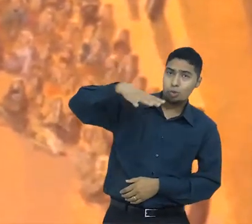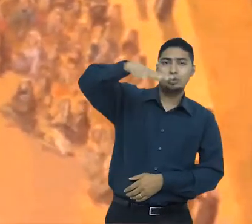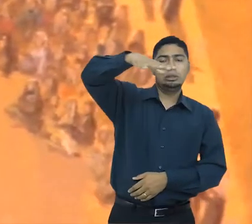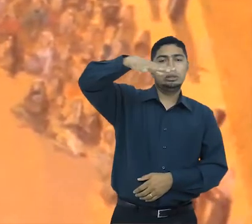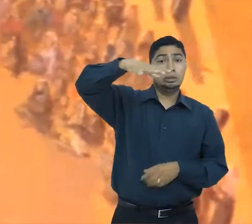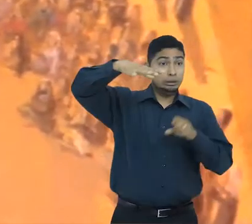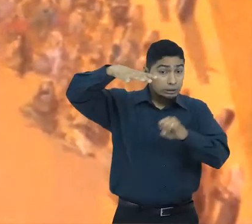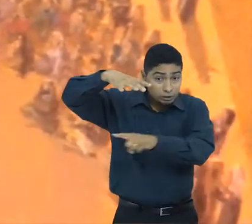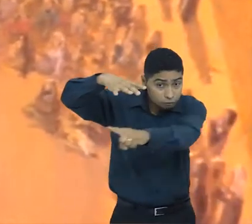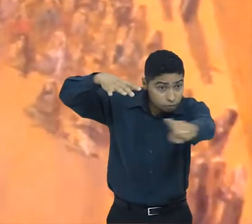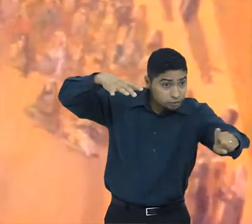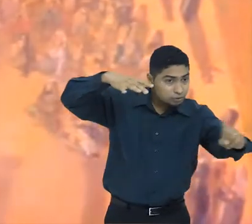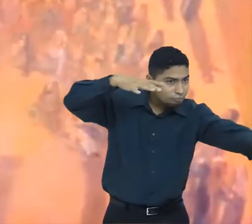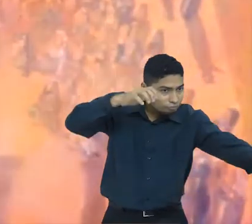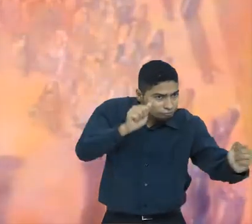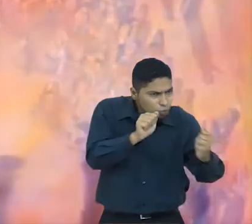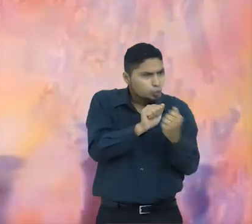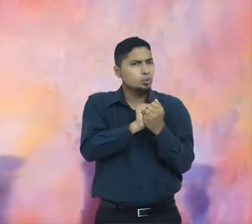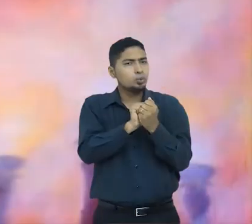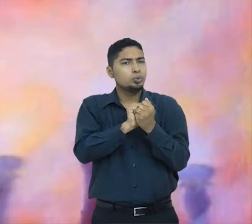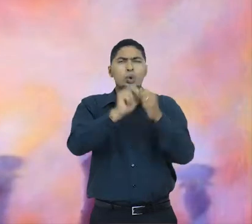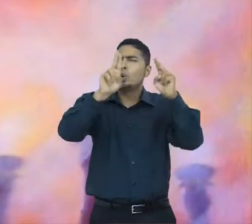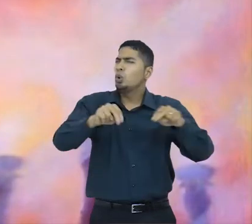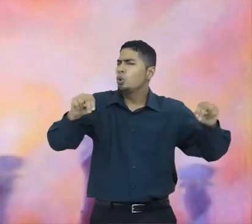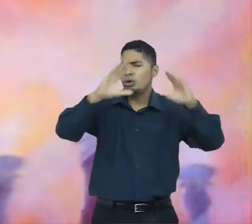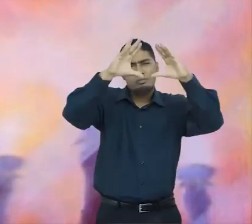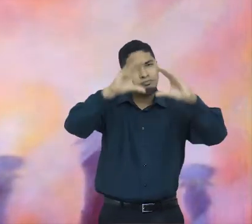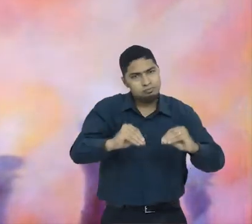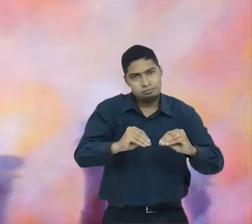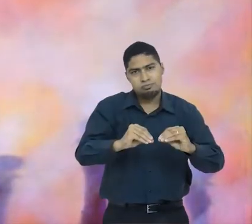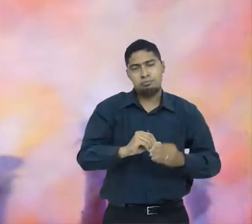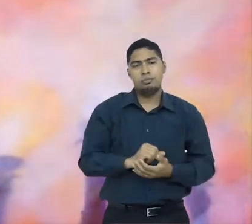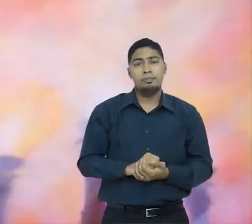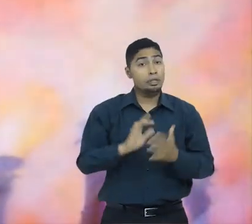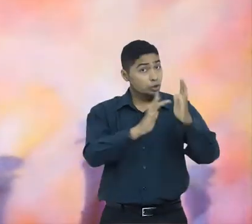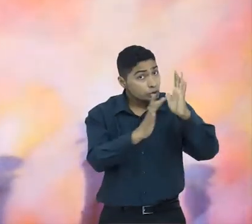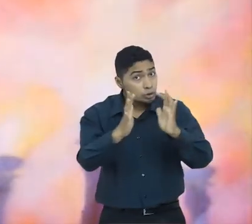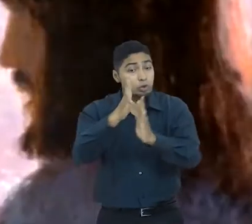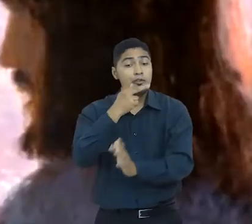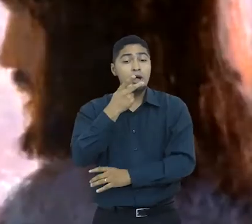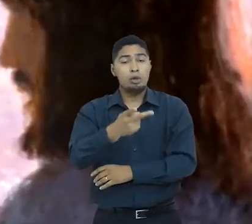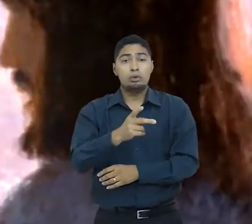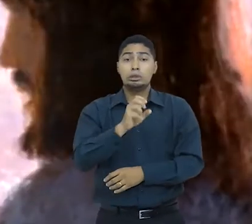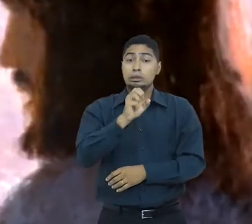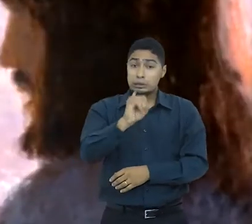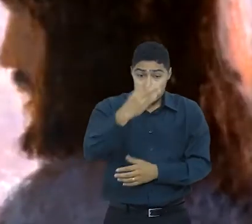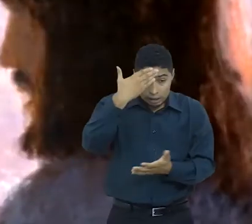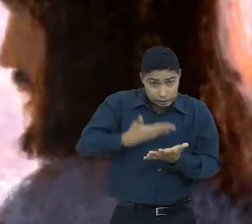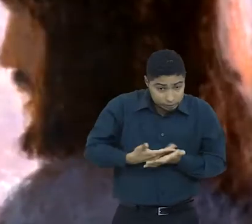mundo. Quem me segue não anda em trevas, mas tem a luz da vida. Jesus disse a quem